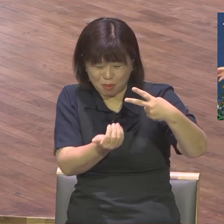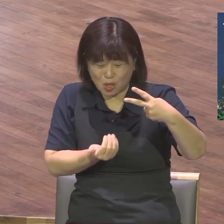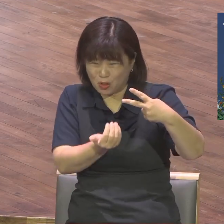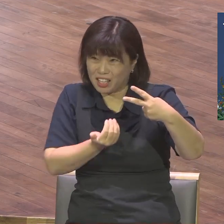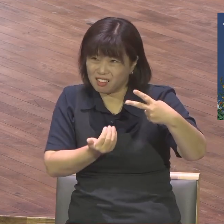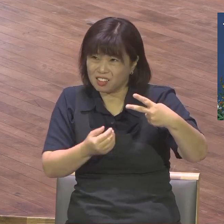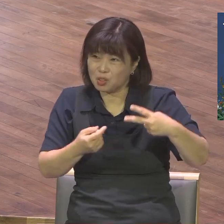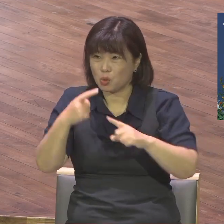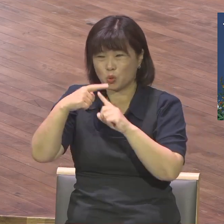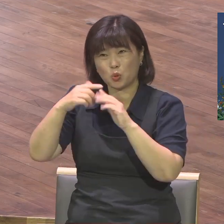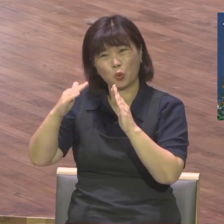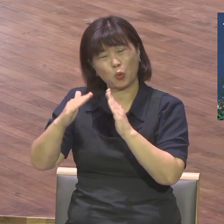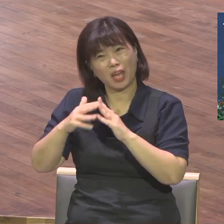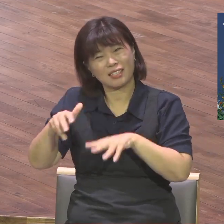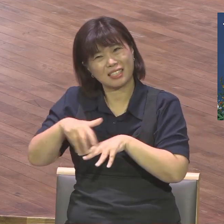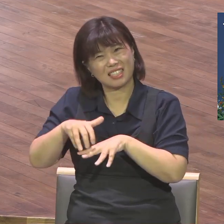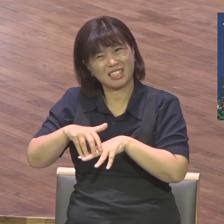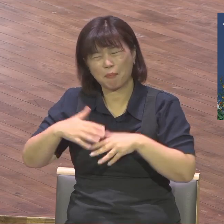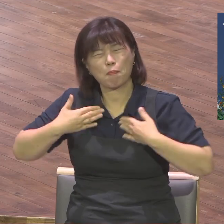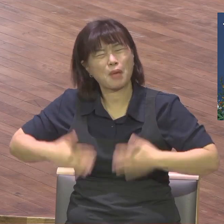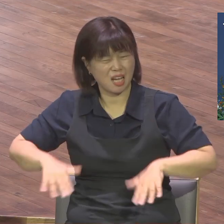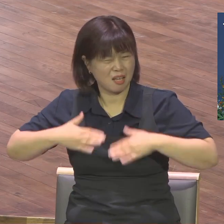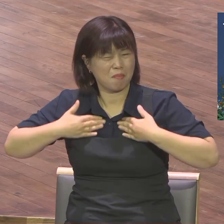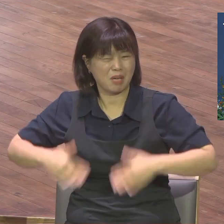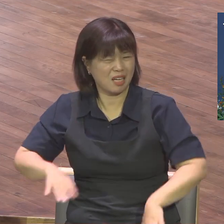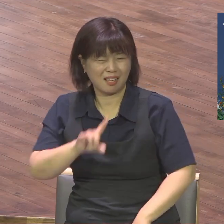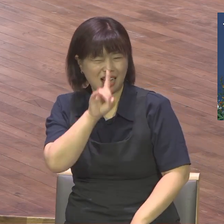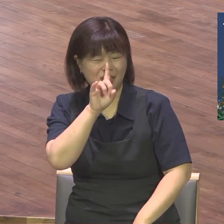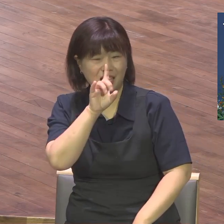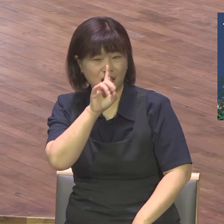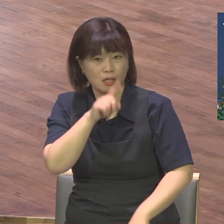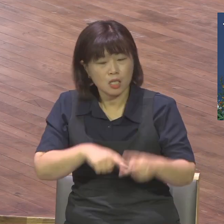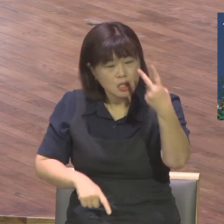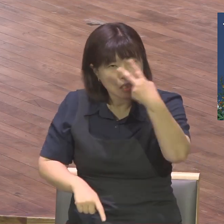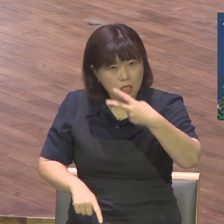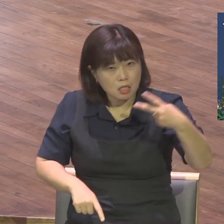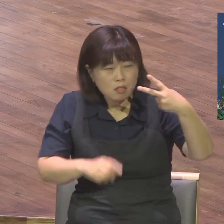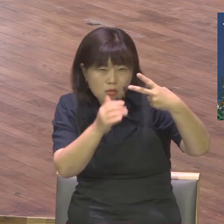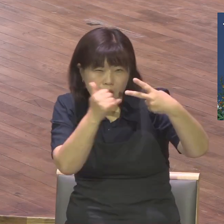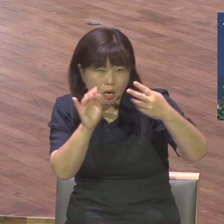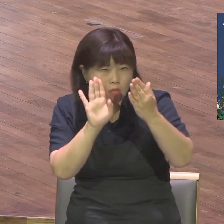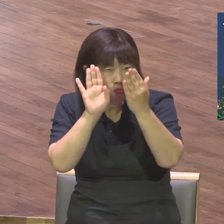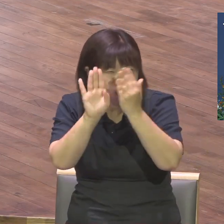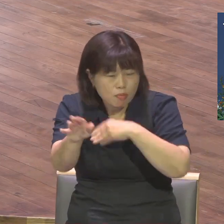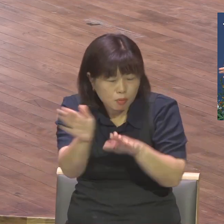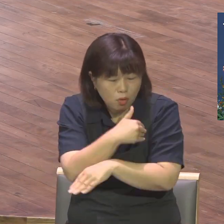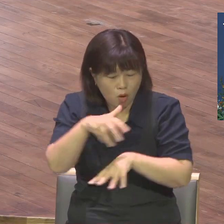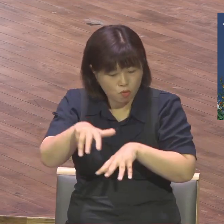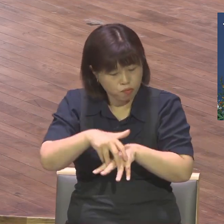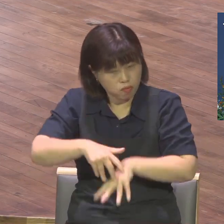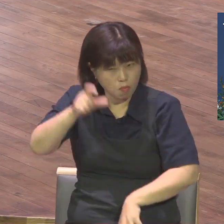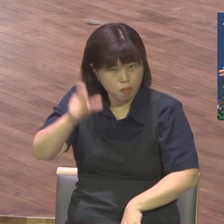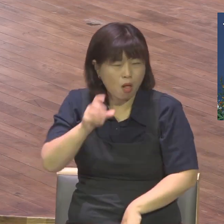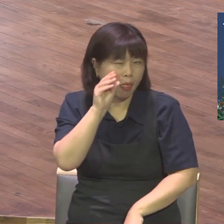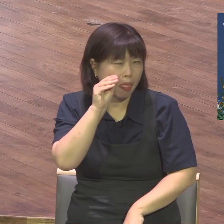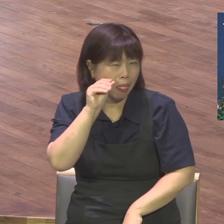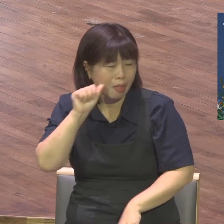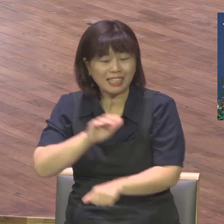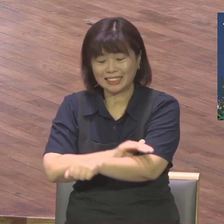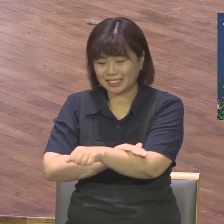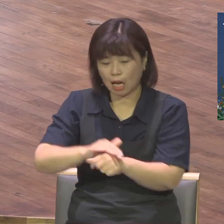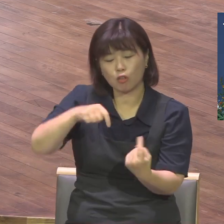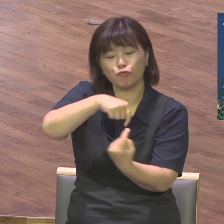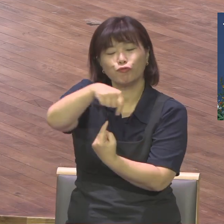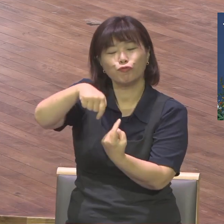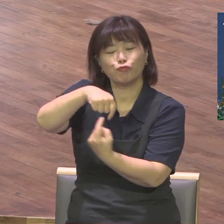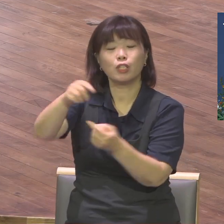없어지. 전부 그러더니 쫙 서더라니까. 2,000명, 3,000명이니까 쫙. 제대로 다 갖춰야죠.